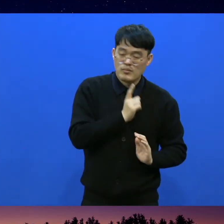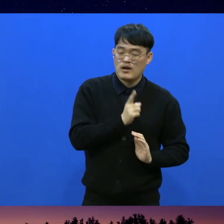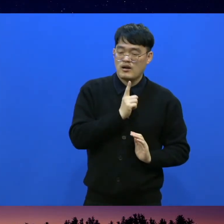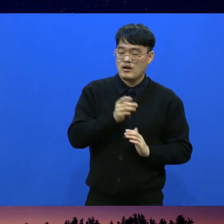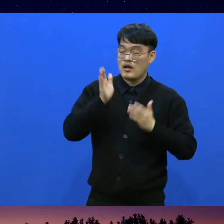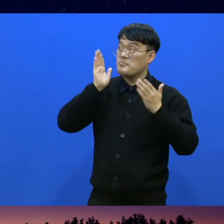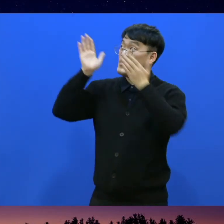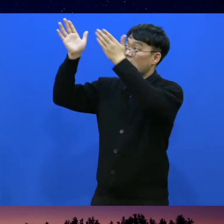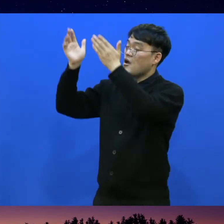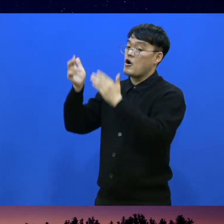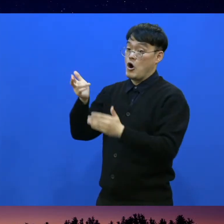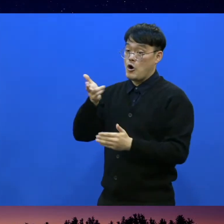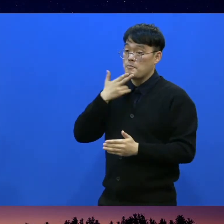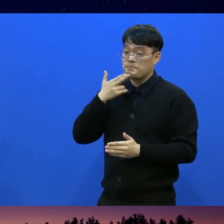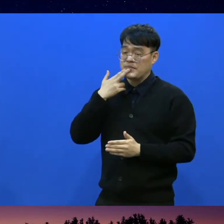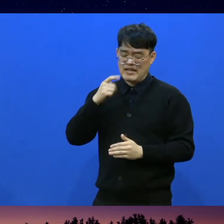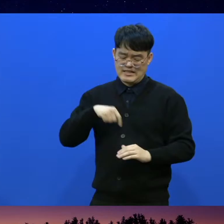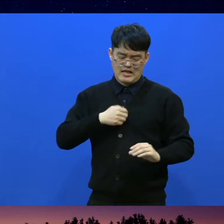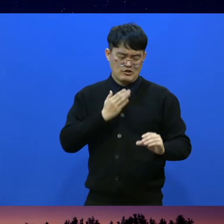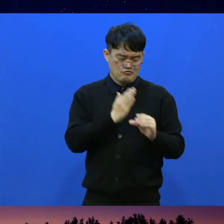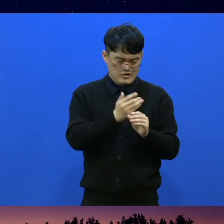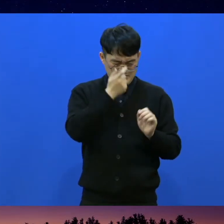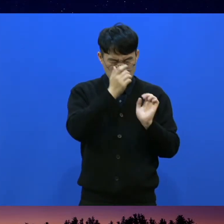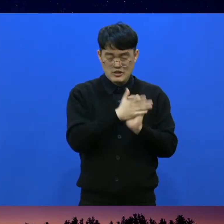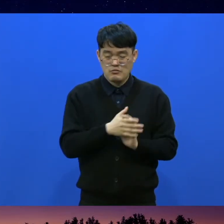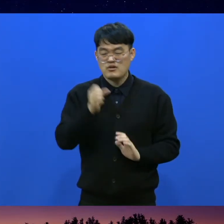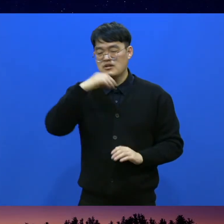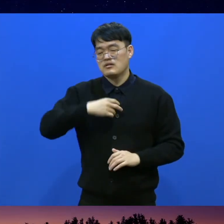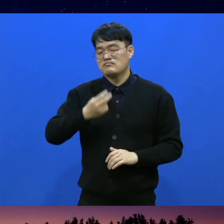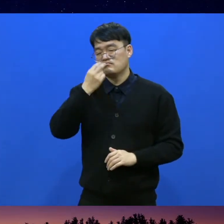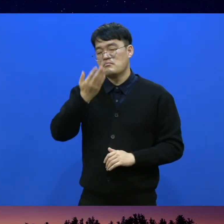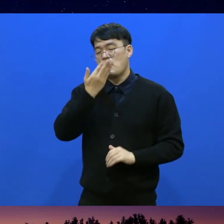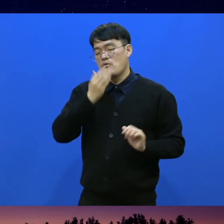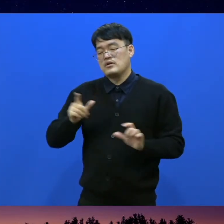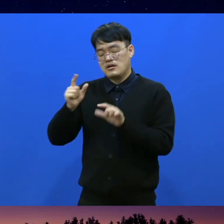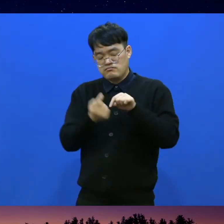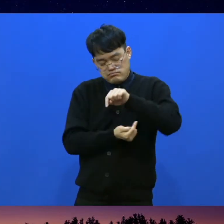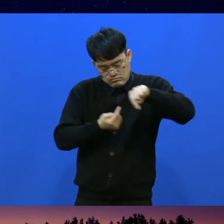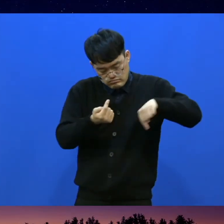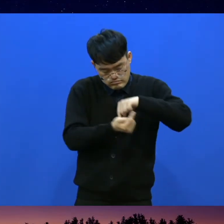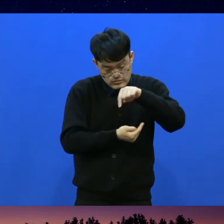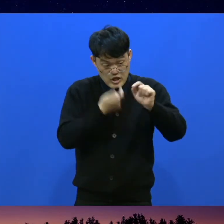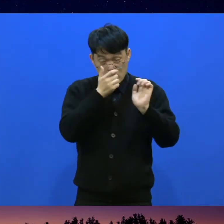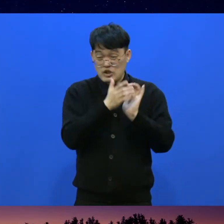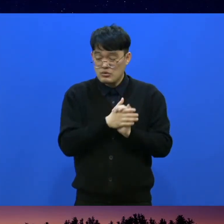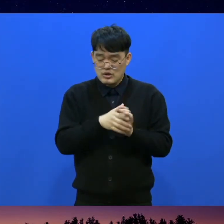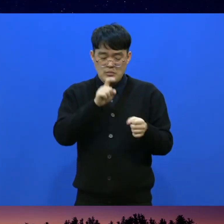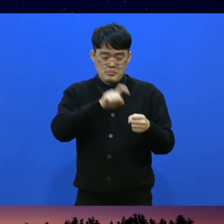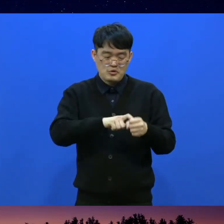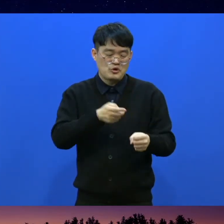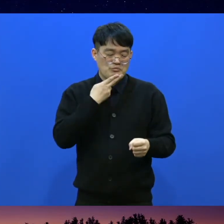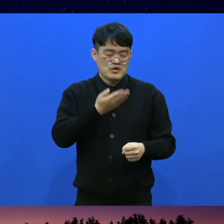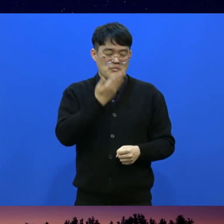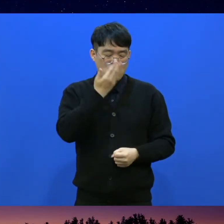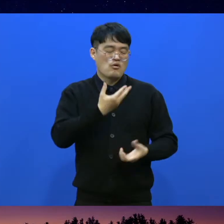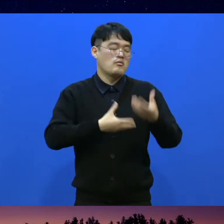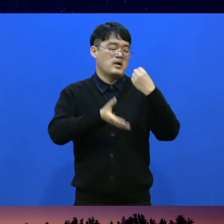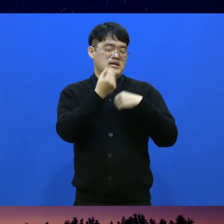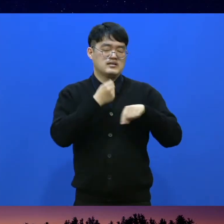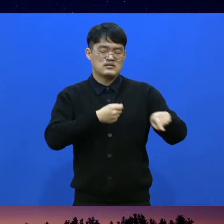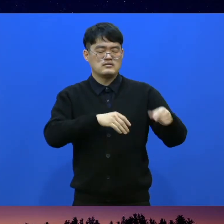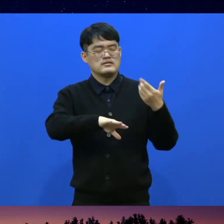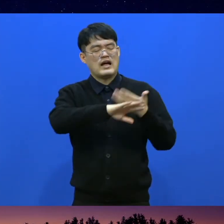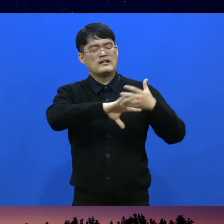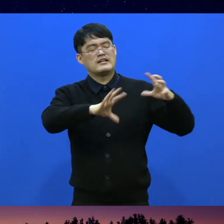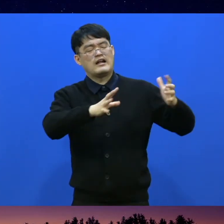먹는 거 마시는 거 입는 걸 위해서 구하는 기도, 그 생존을 위한 그 기도는 방향을 잃어버려요. 목적이 없이 그냥 먹고 마시는 거. 그 이방인들이